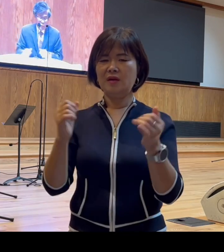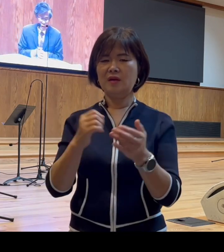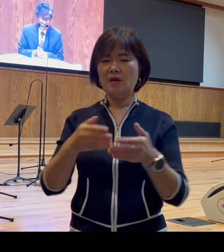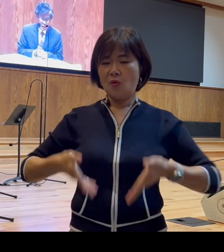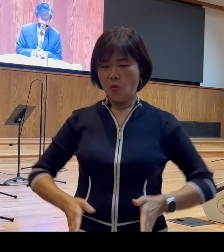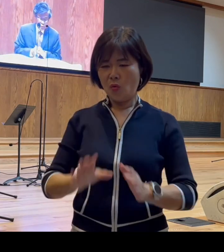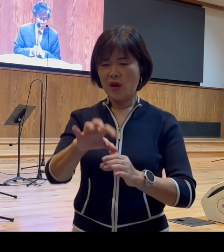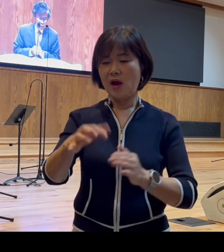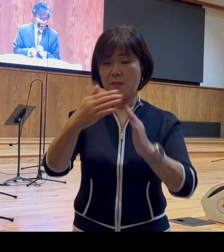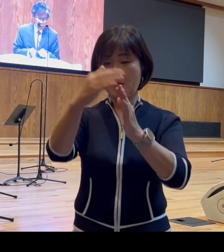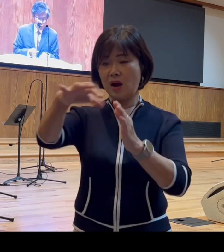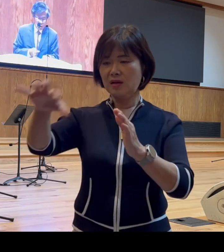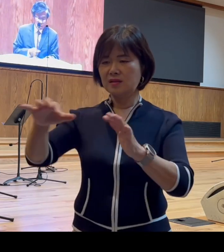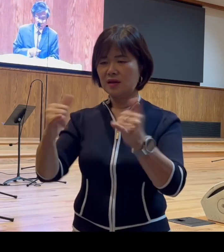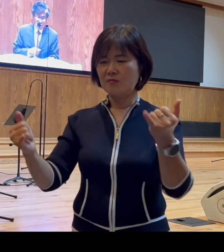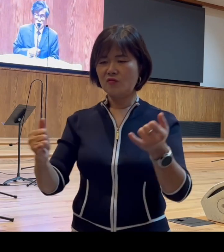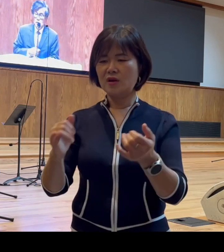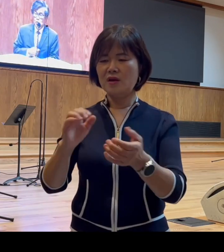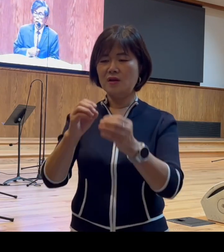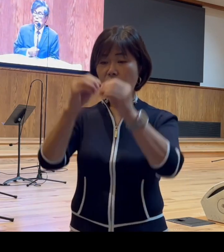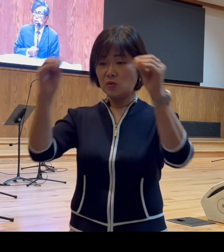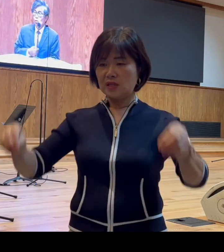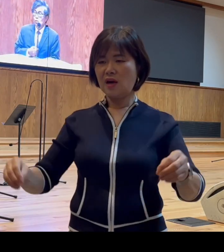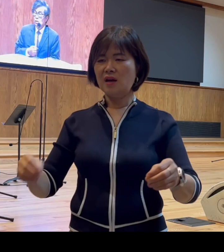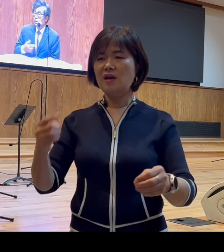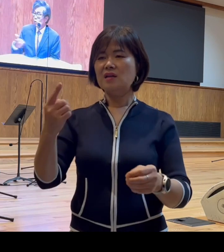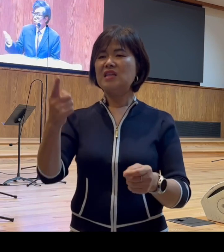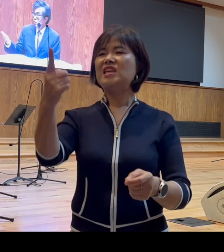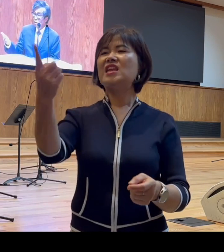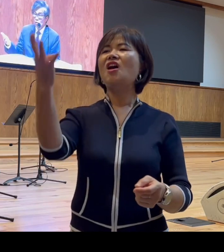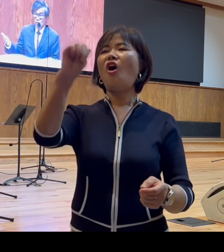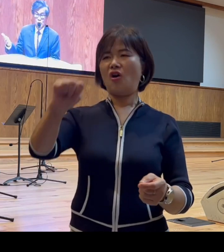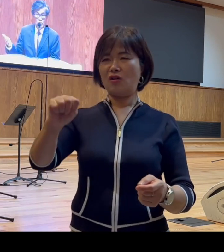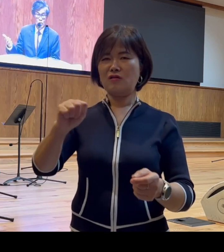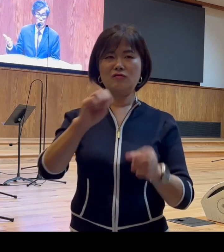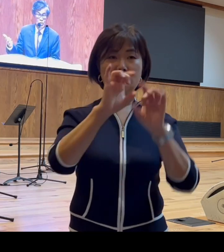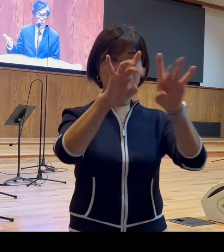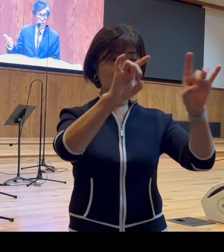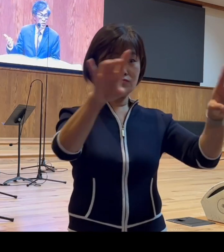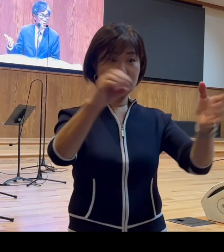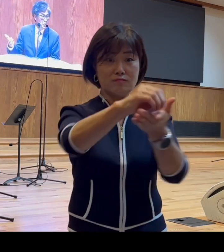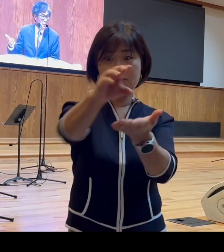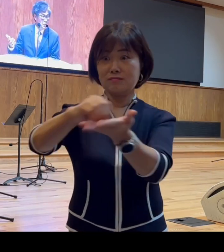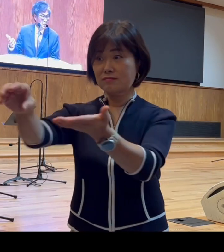이분이 고향 마을 사람과 동창들에게 최대 1억 원까지 나눠줬다는 거예요.